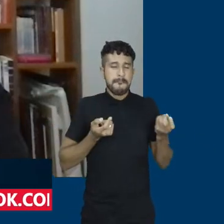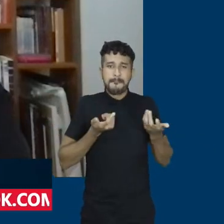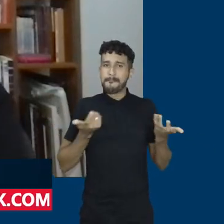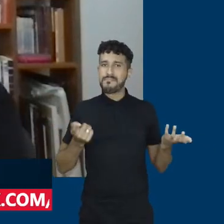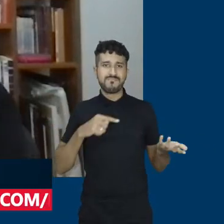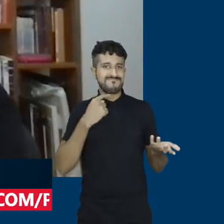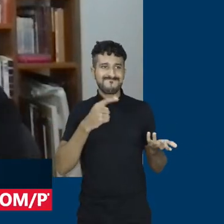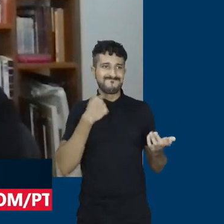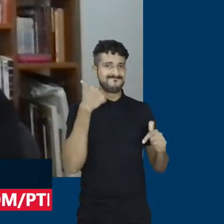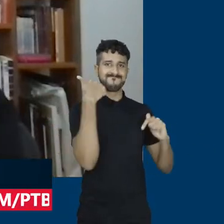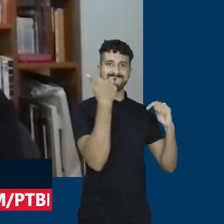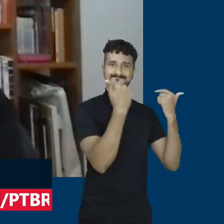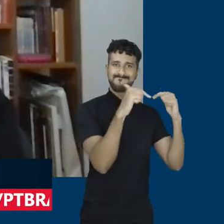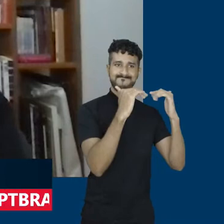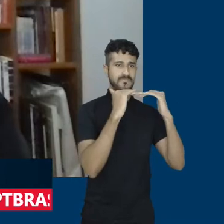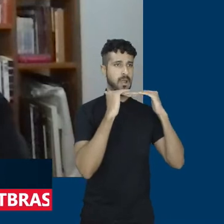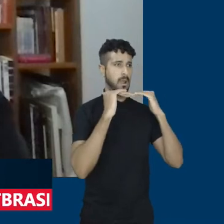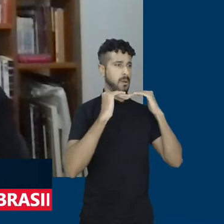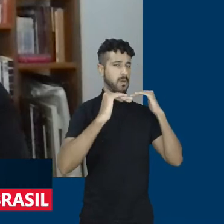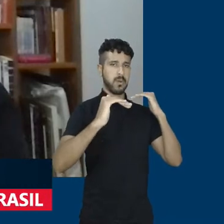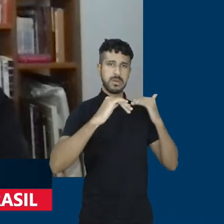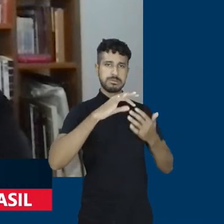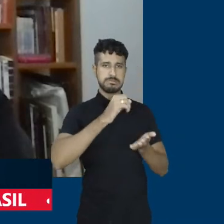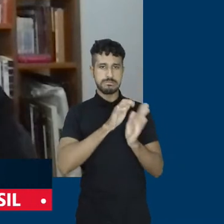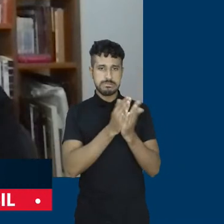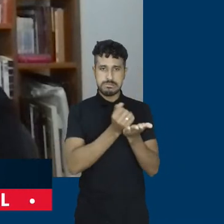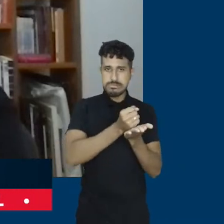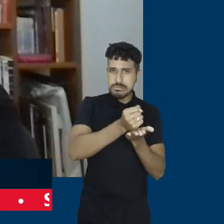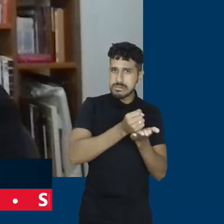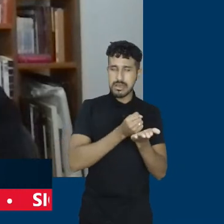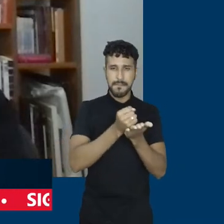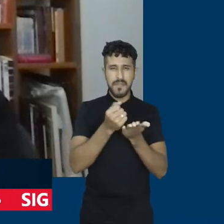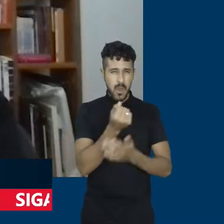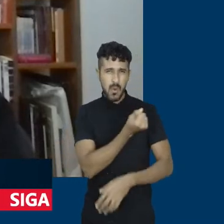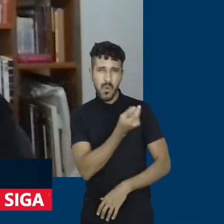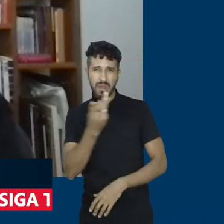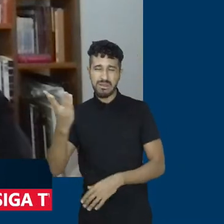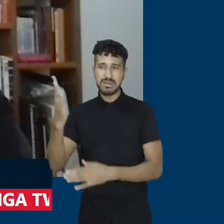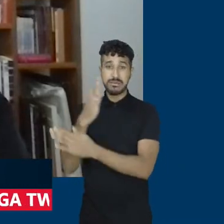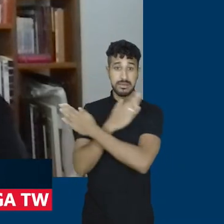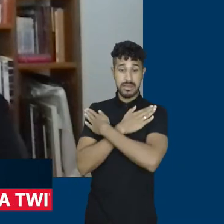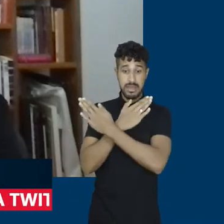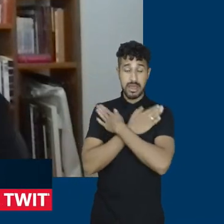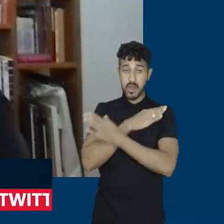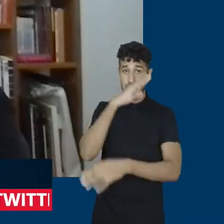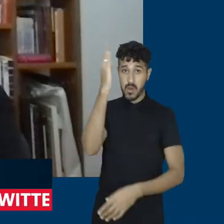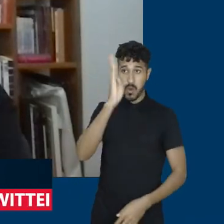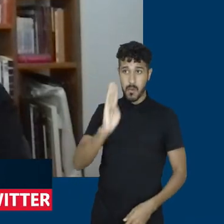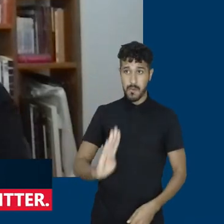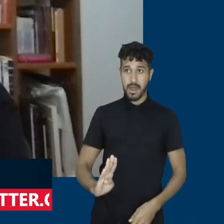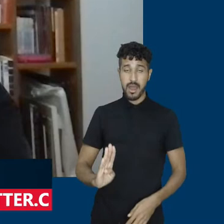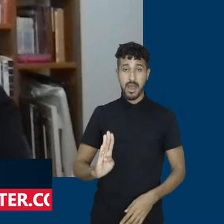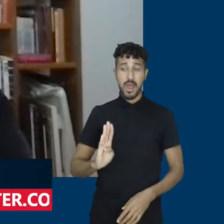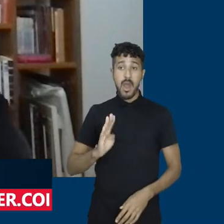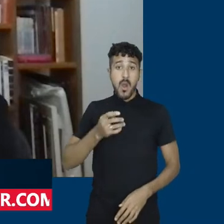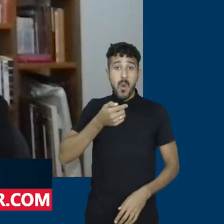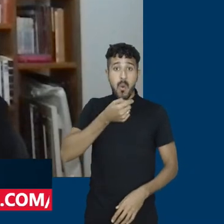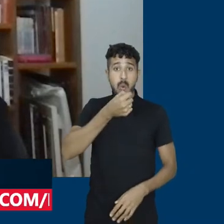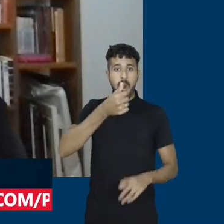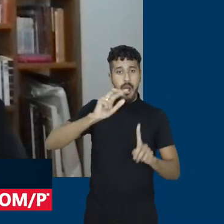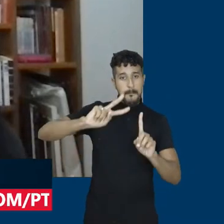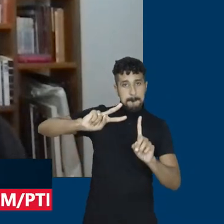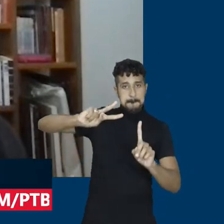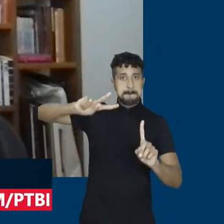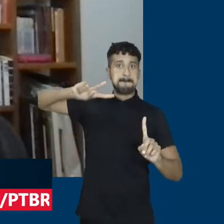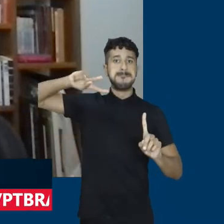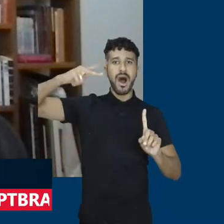ter um emprego estável, né? Então, quando a gente olha a taxa de desemprego no Brasil, ela atinge praticamente o dobro